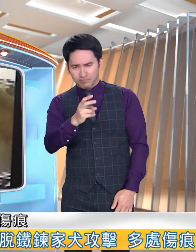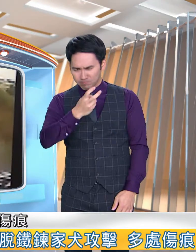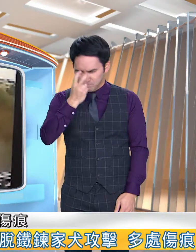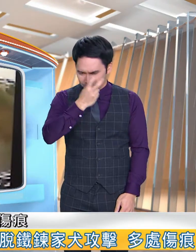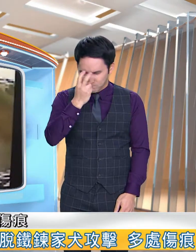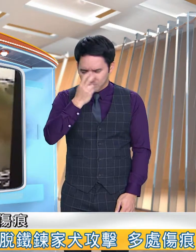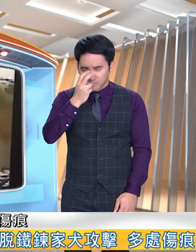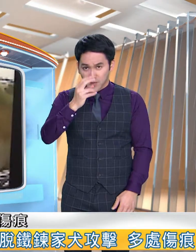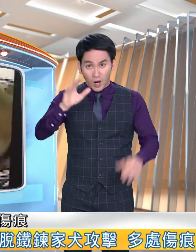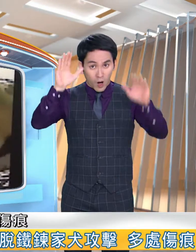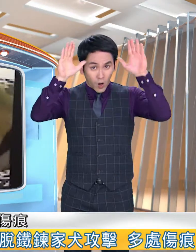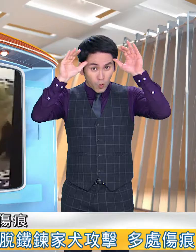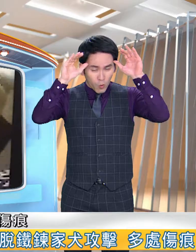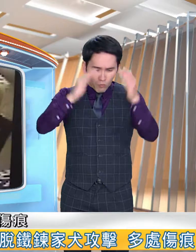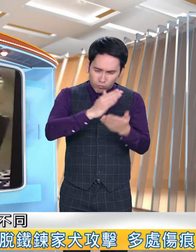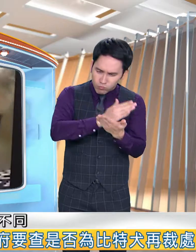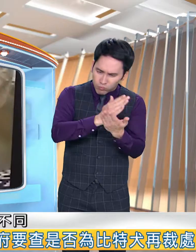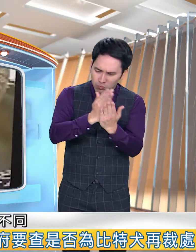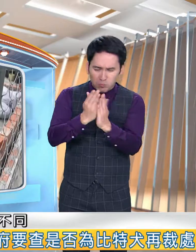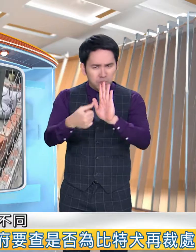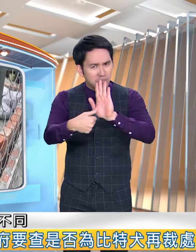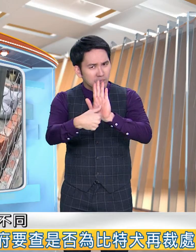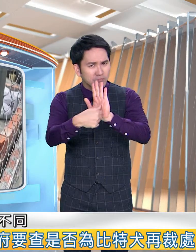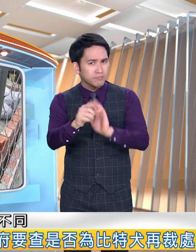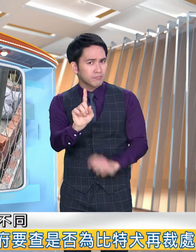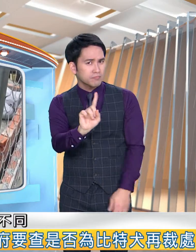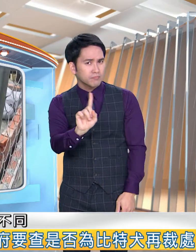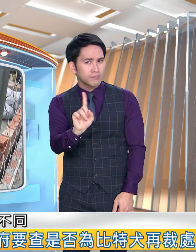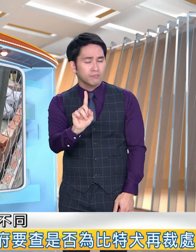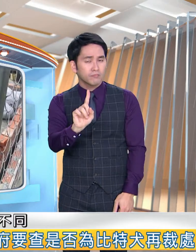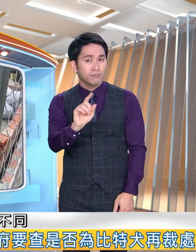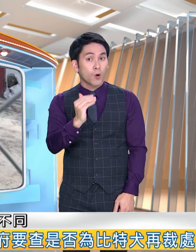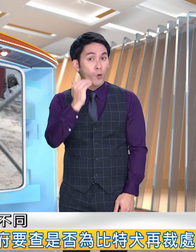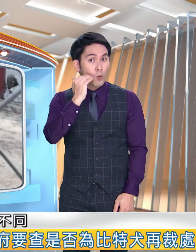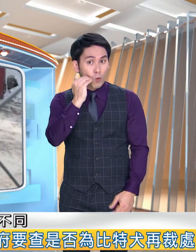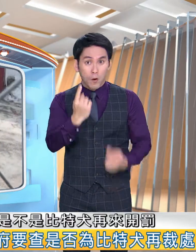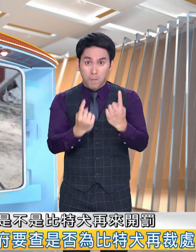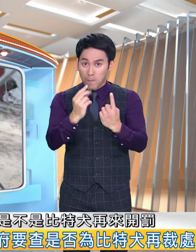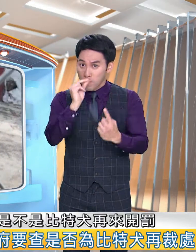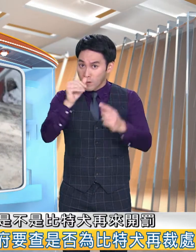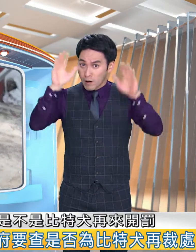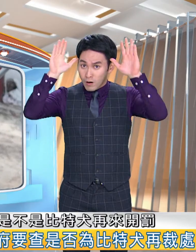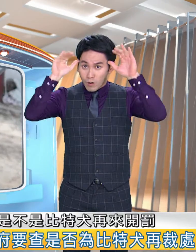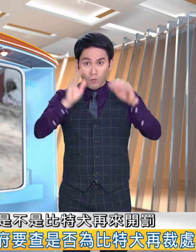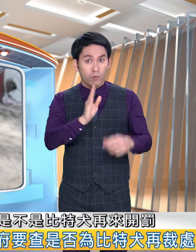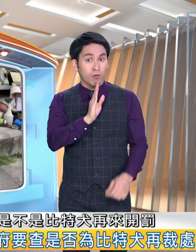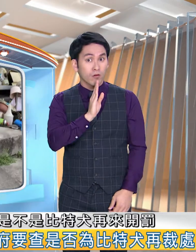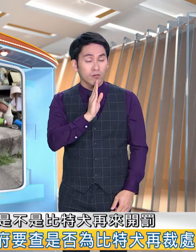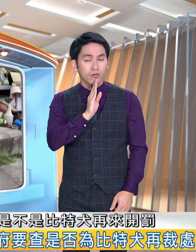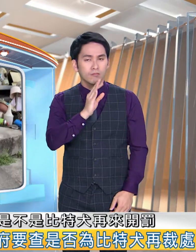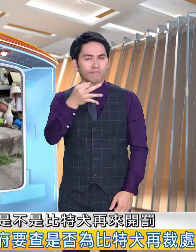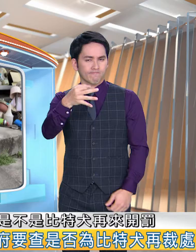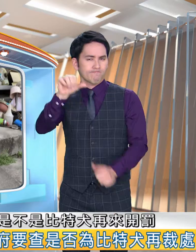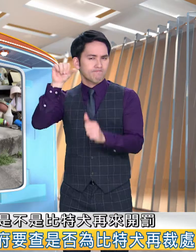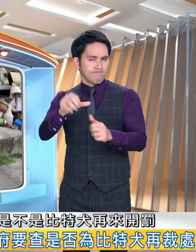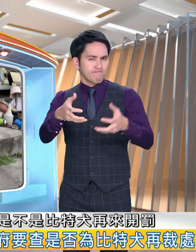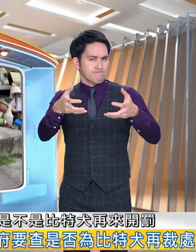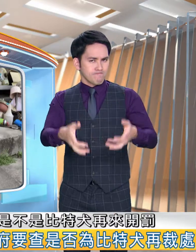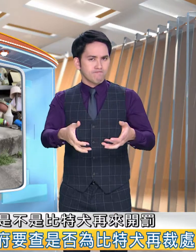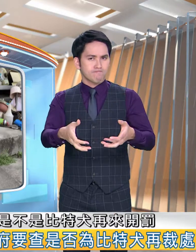痕。由于处罚的金额不同，县府将会确认狗是不是比特犬再